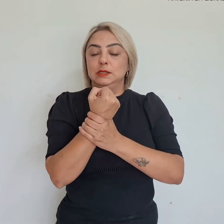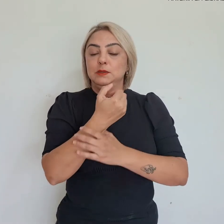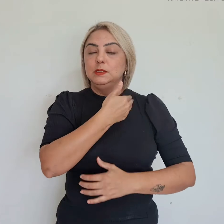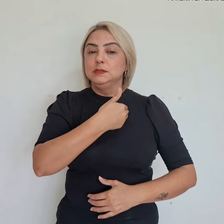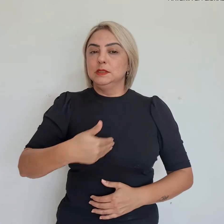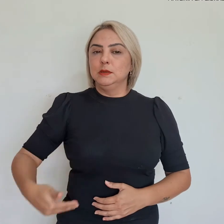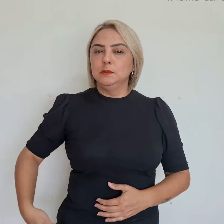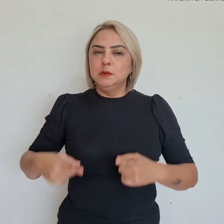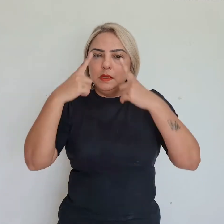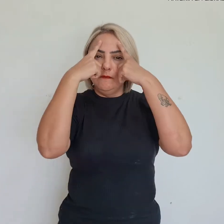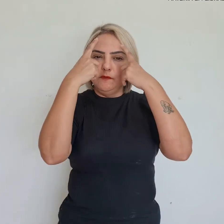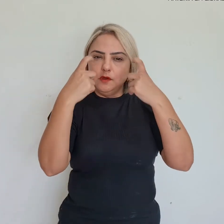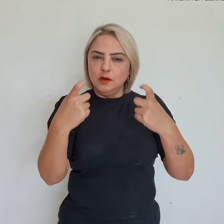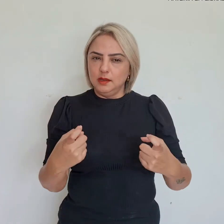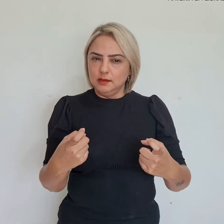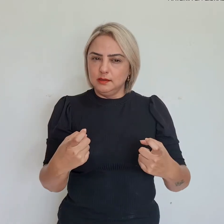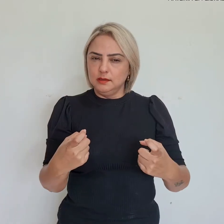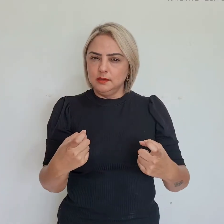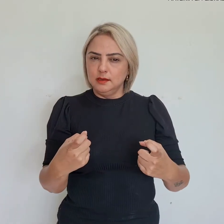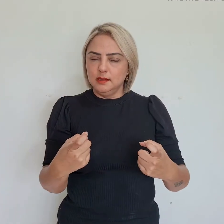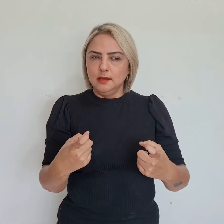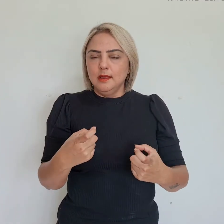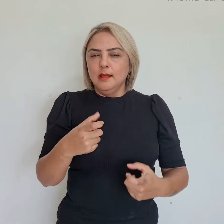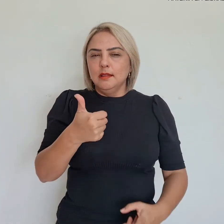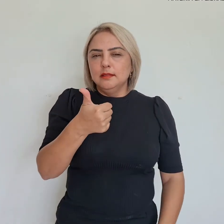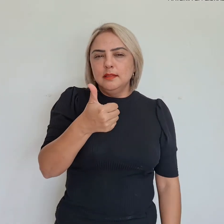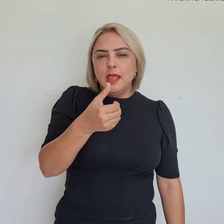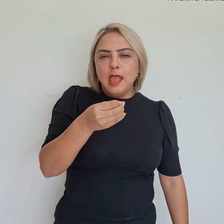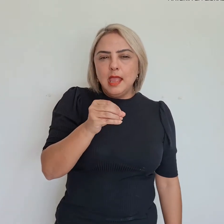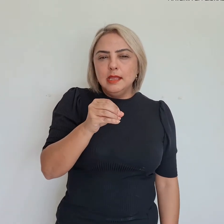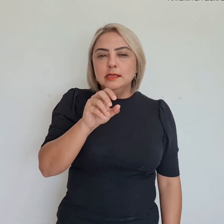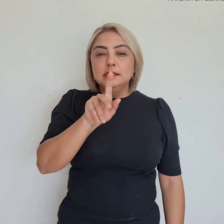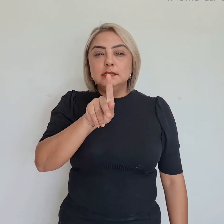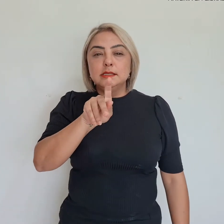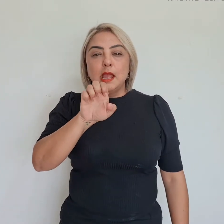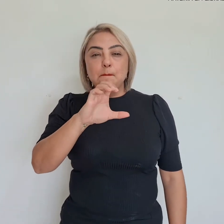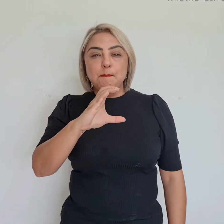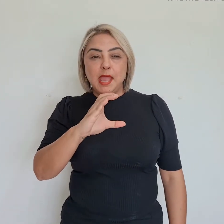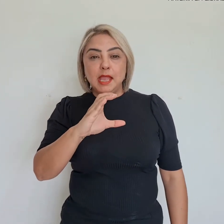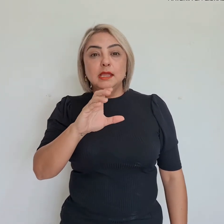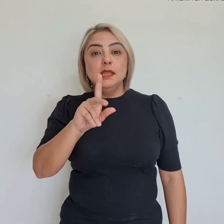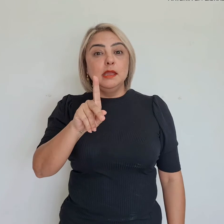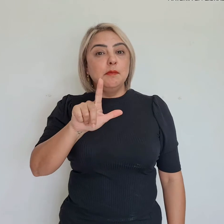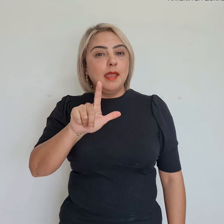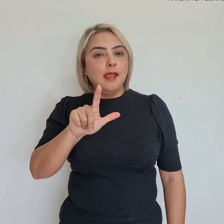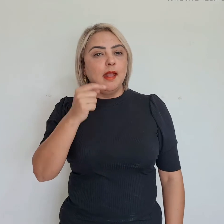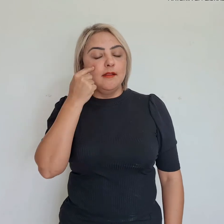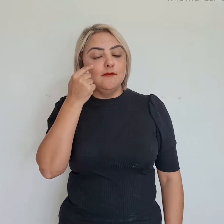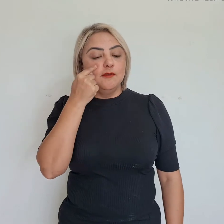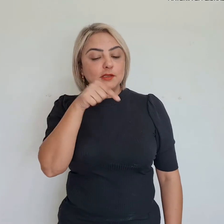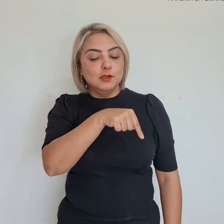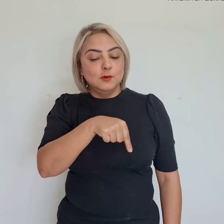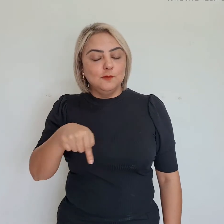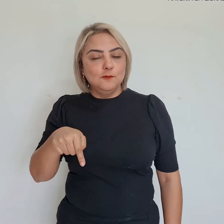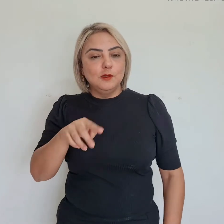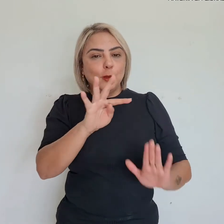e da violência. São cerca de 10 PEC e PL, Confira no final do texto, que ele